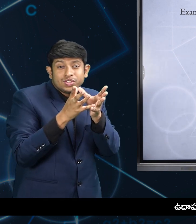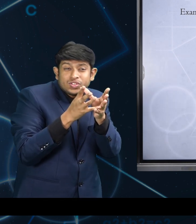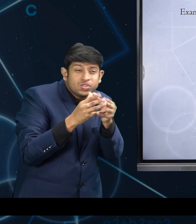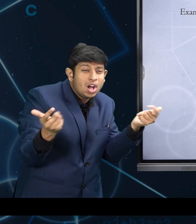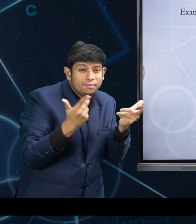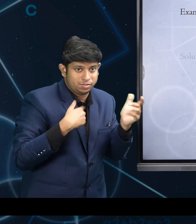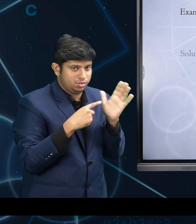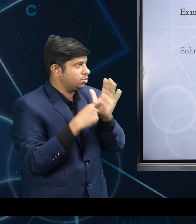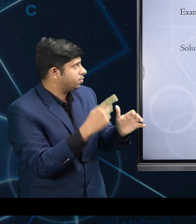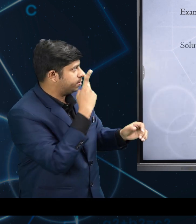పరిష్కారం